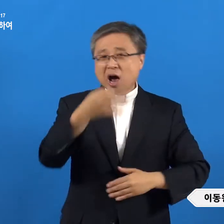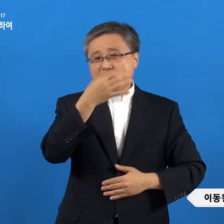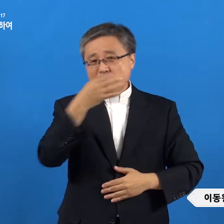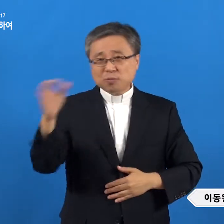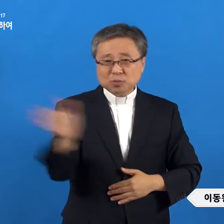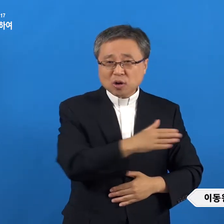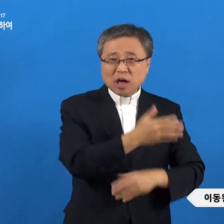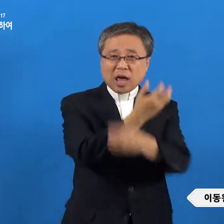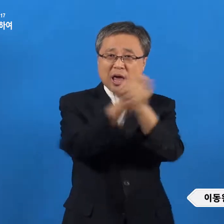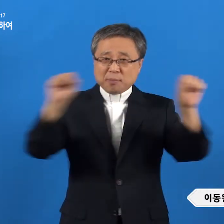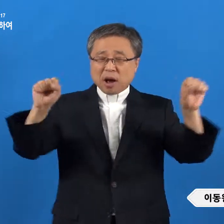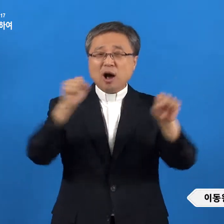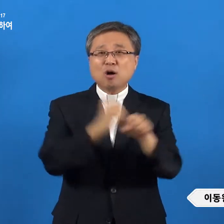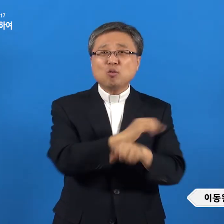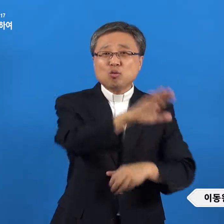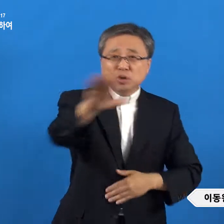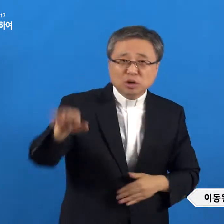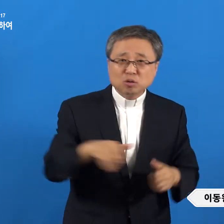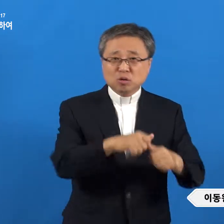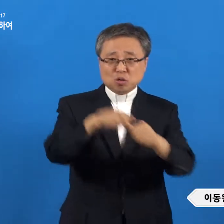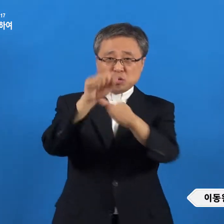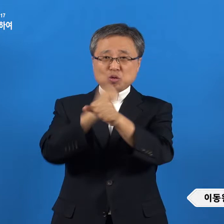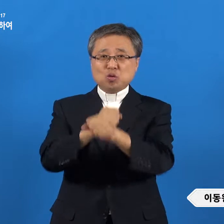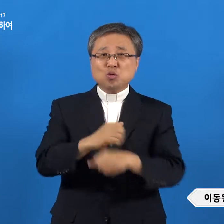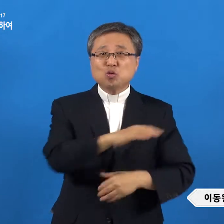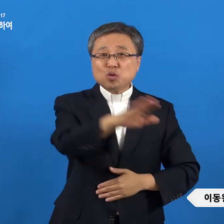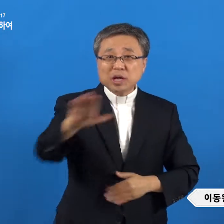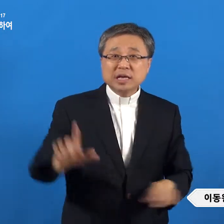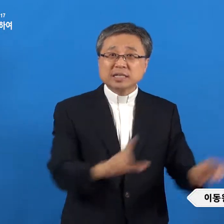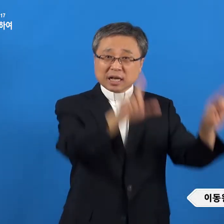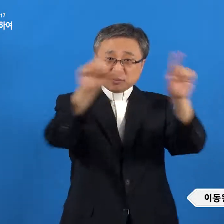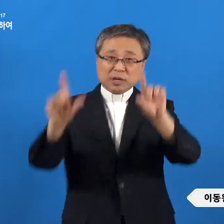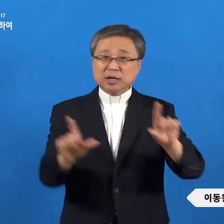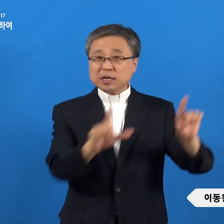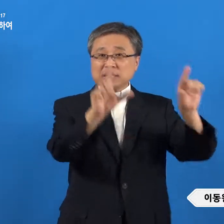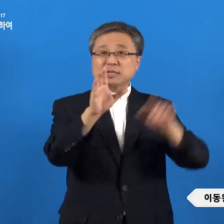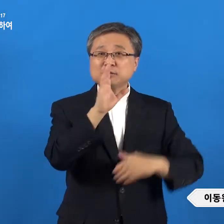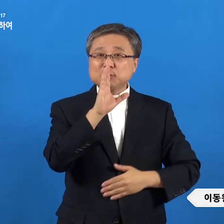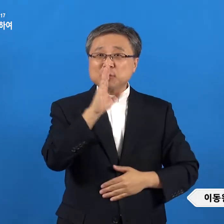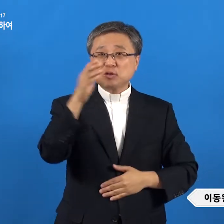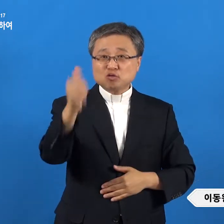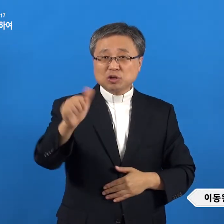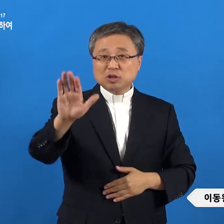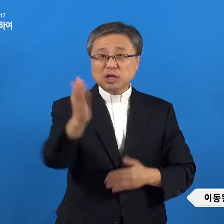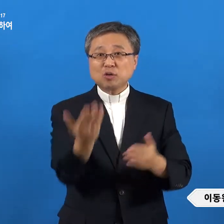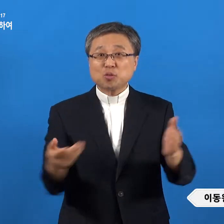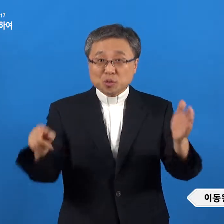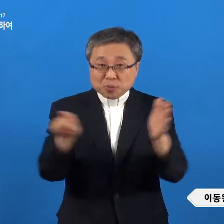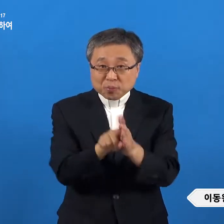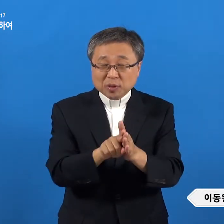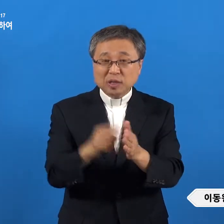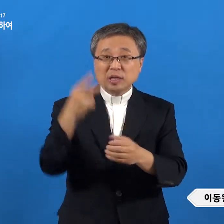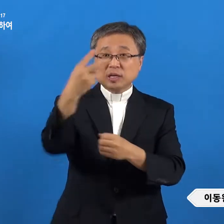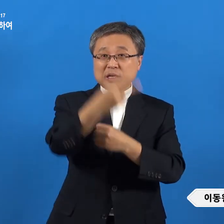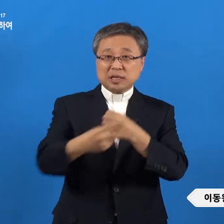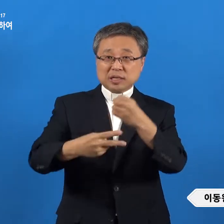해방하고 우리를 구원하시고 우리의 삶의 진정한 주인이 되기 위해서 2000년 전 성탄의 시즌에 그분이